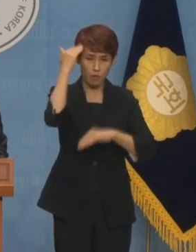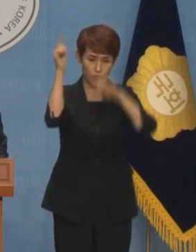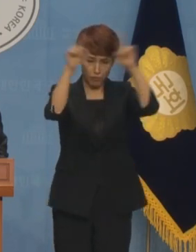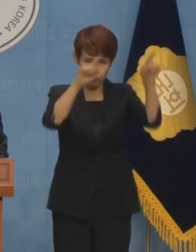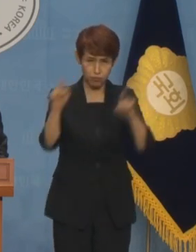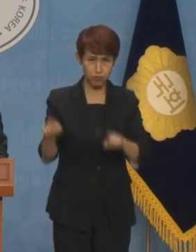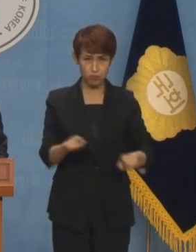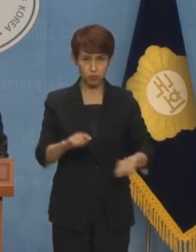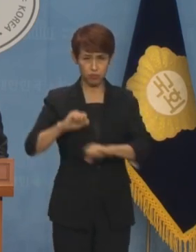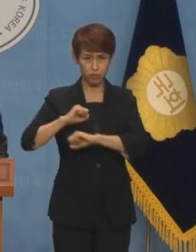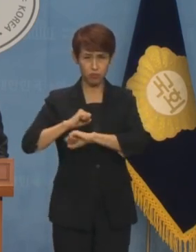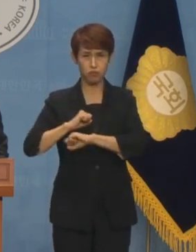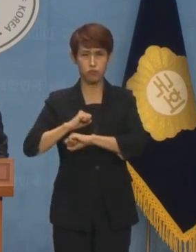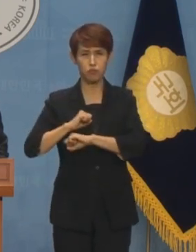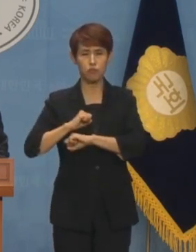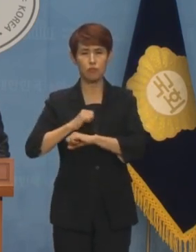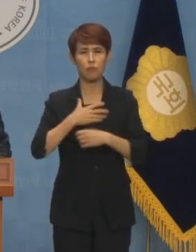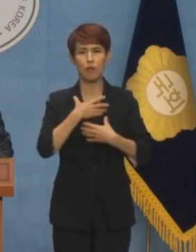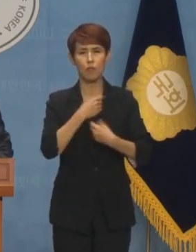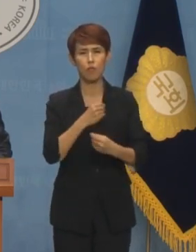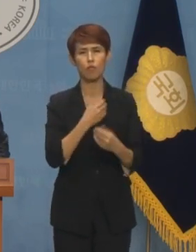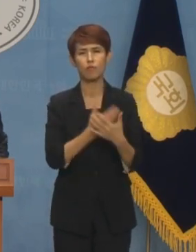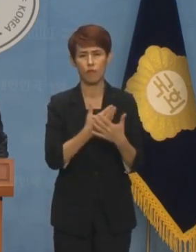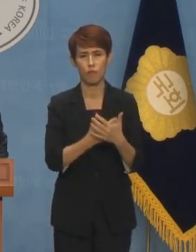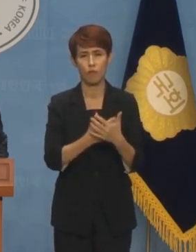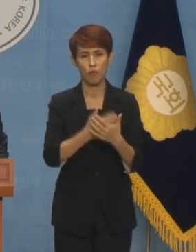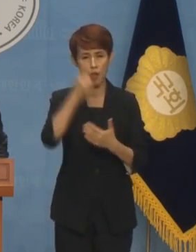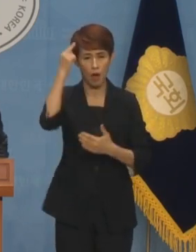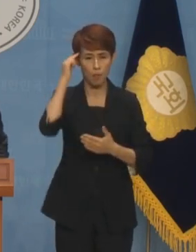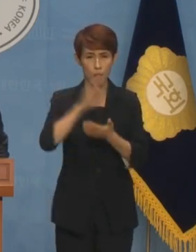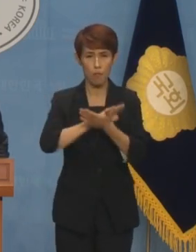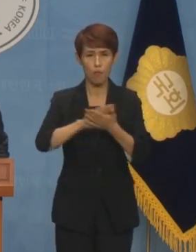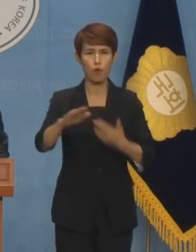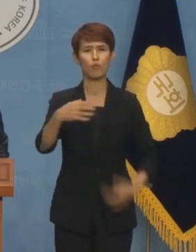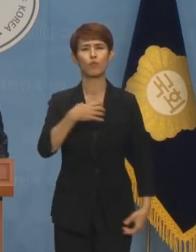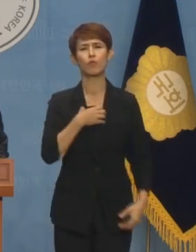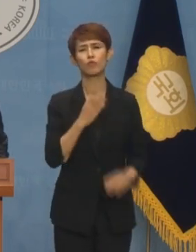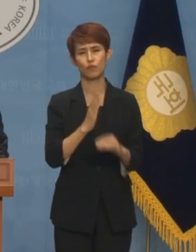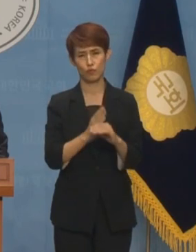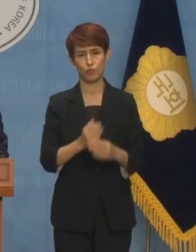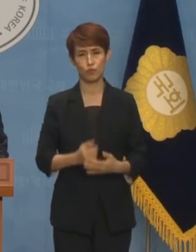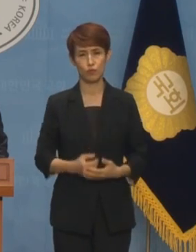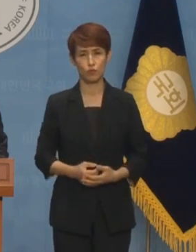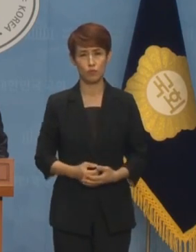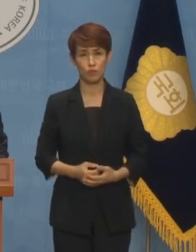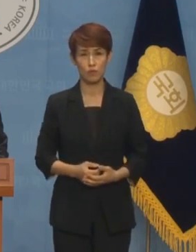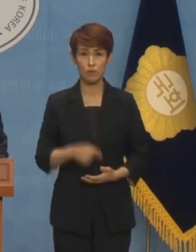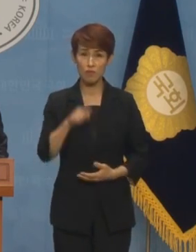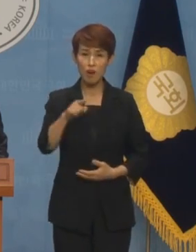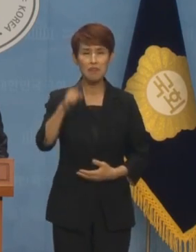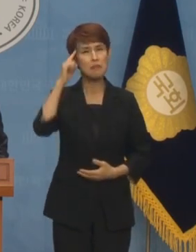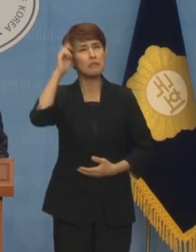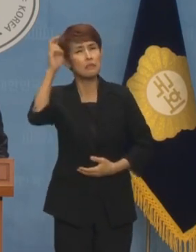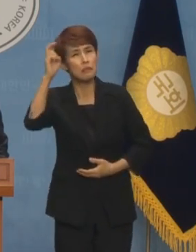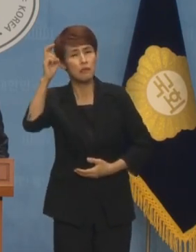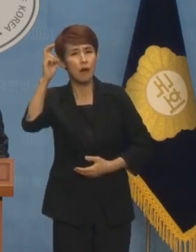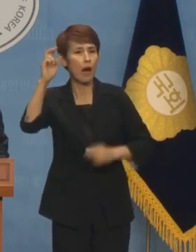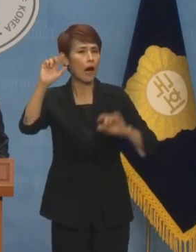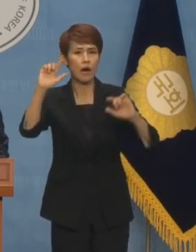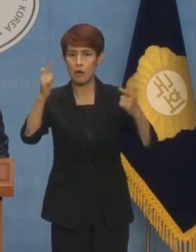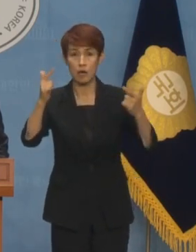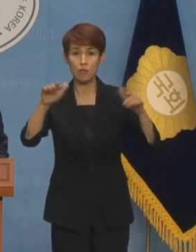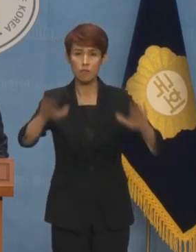안보 정세가 불안하고 우리의 평화는 위협받고 있습니다. 이것은 막연한 추측이 아닌